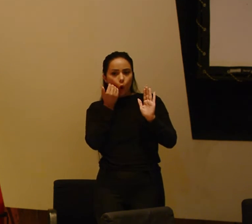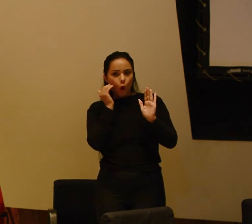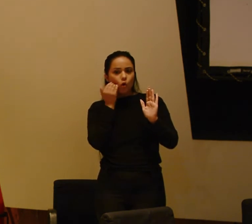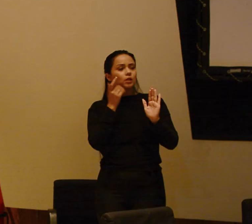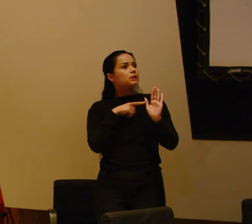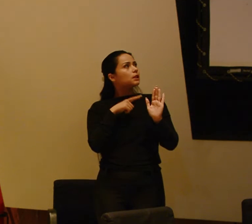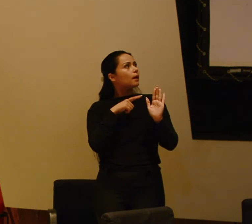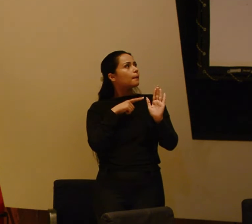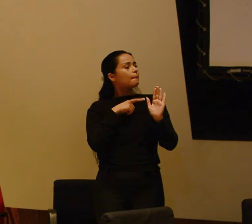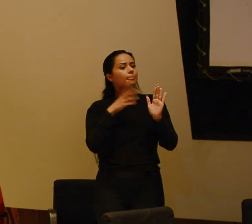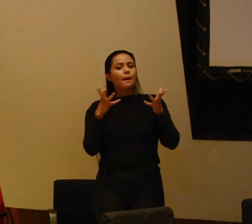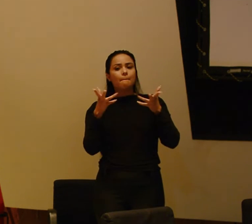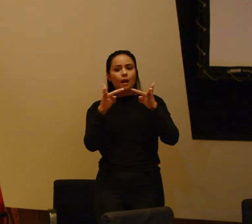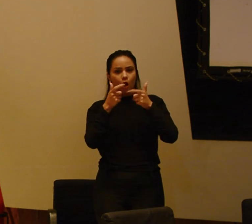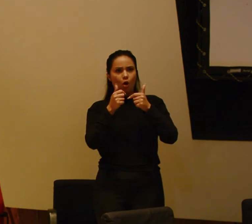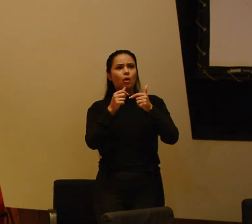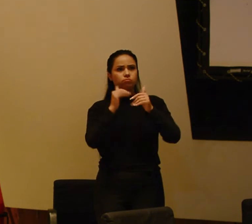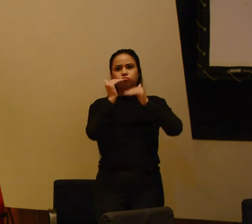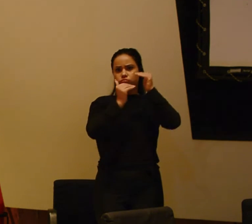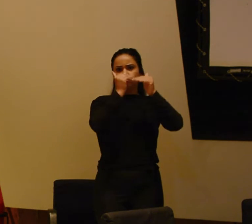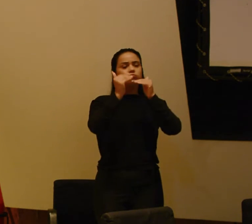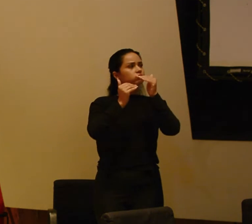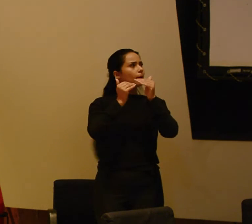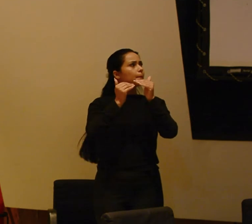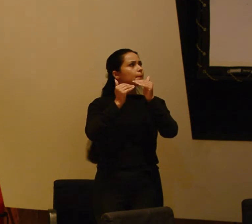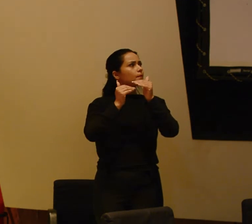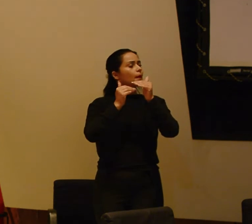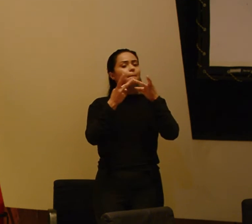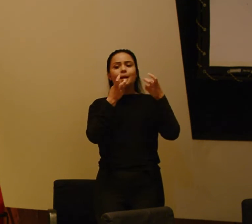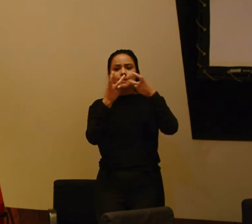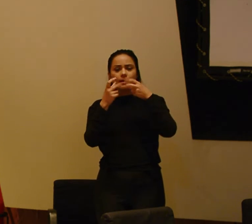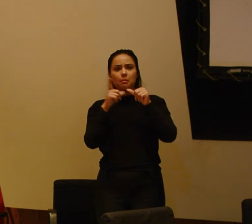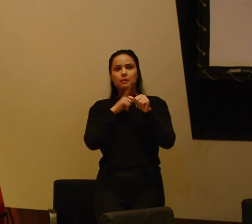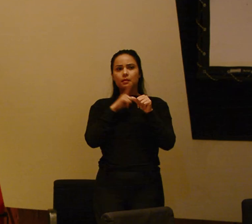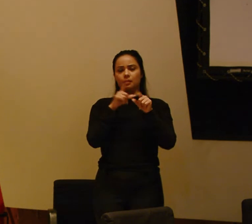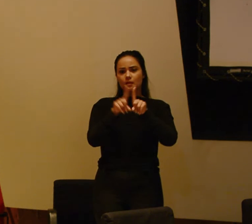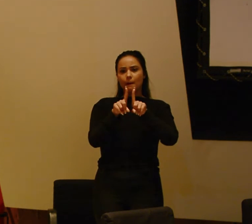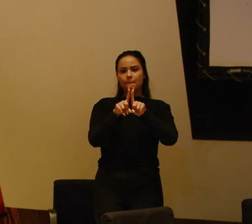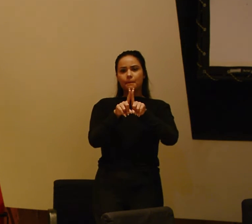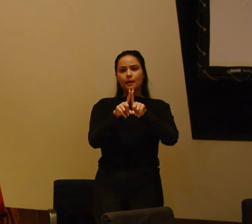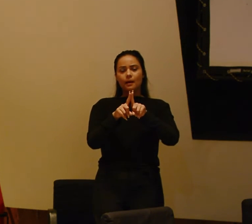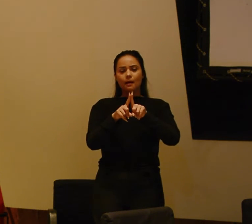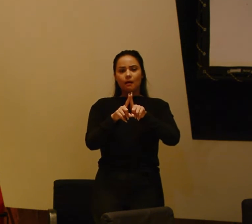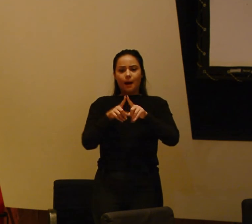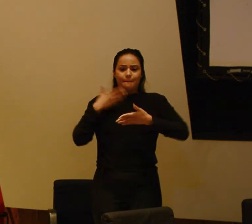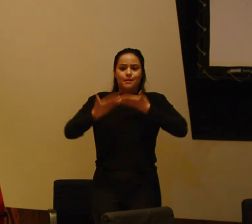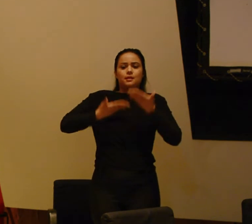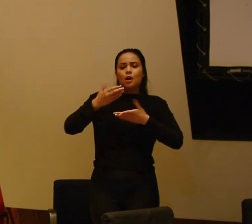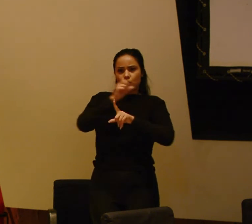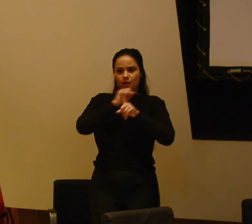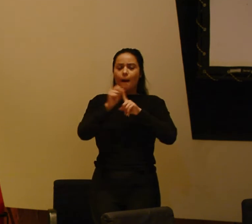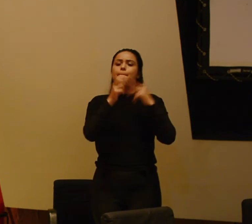tiveram melhora significativa. A gente percebe que em fatores de habilidades sociais, fatores